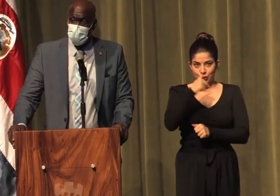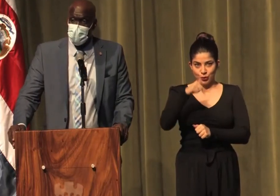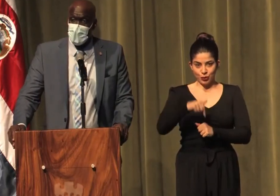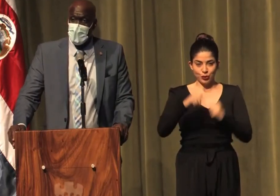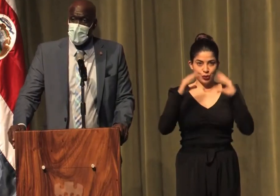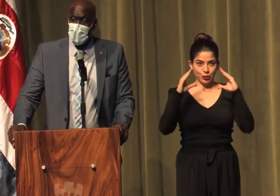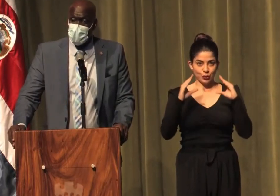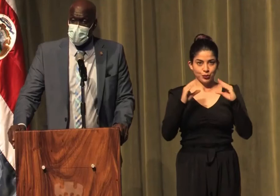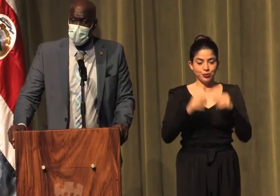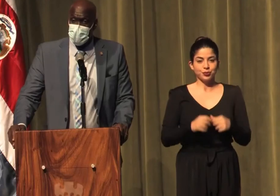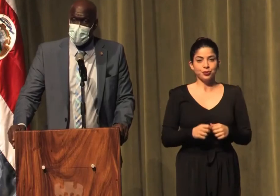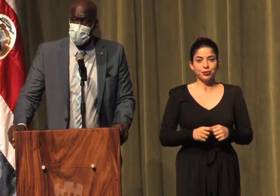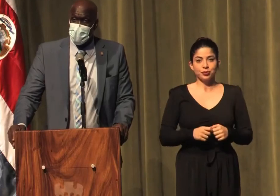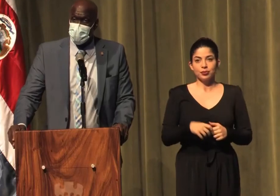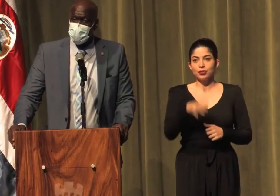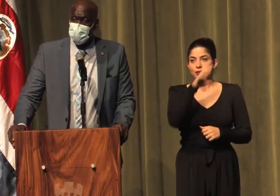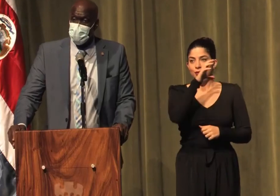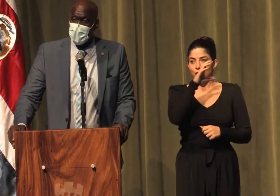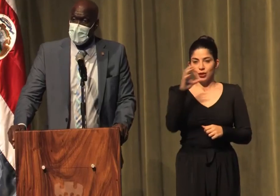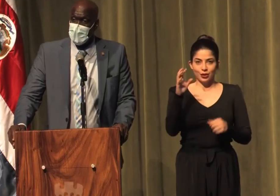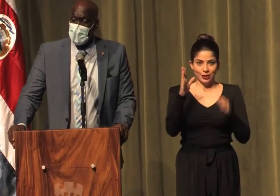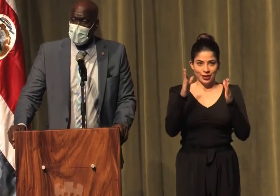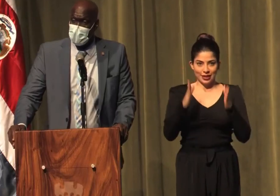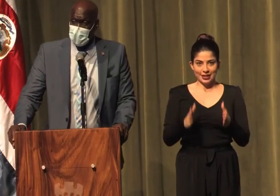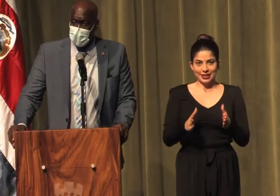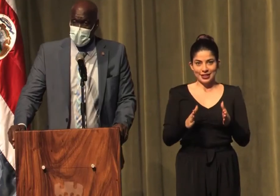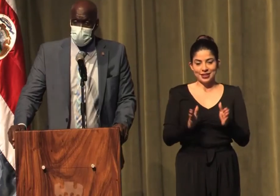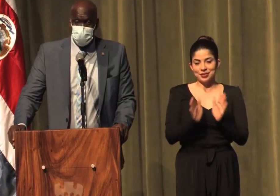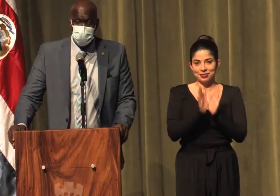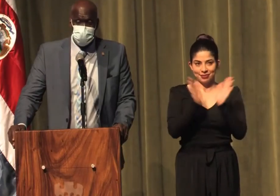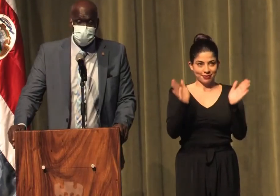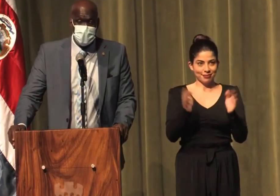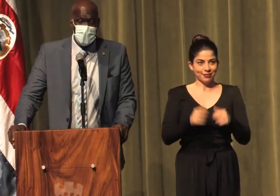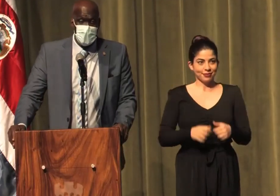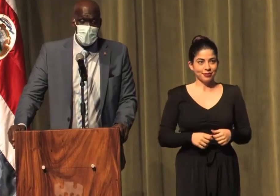tarde, costarricenses en general.